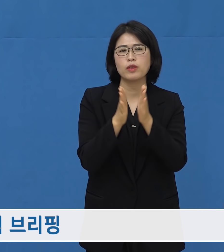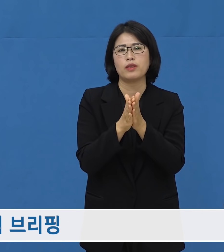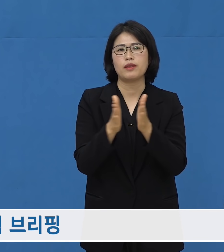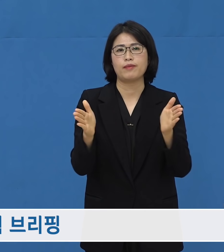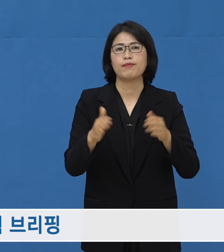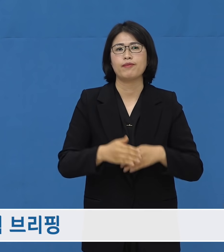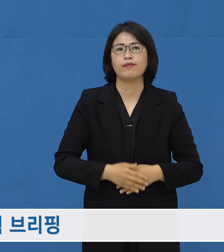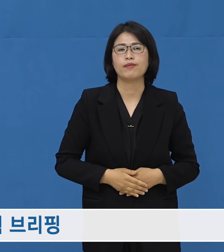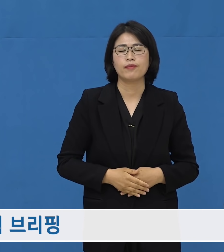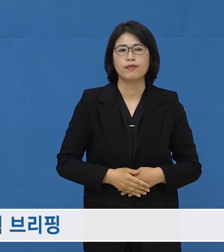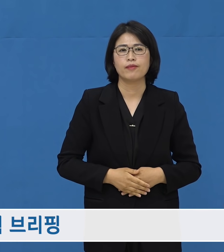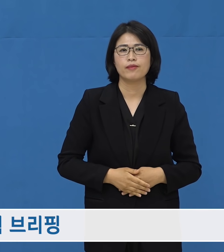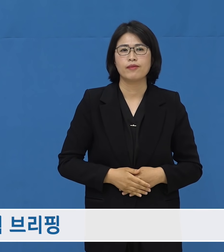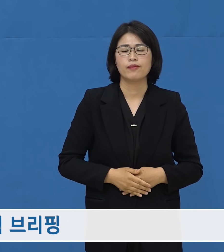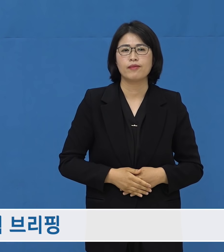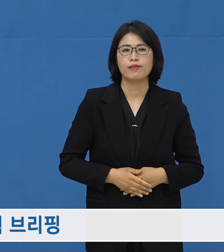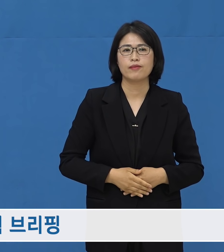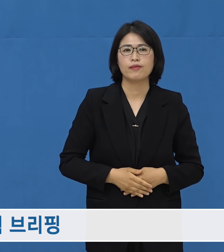되었습니다.